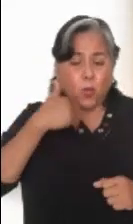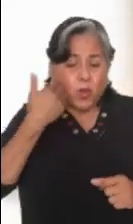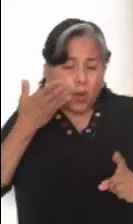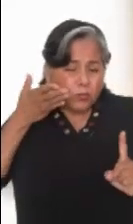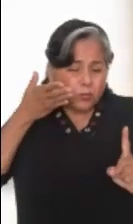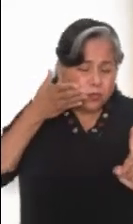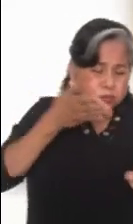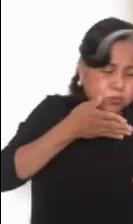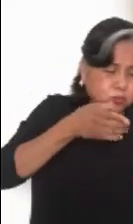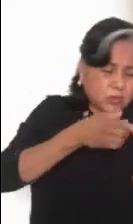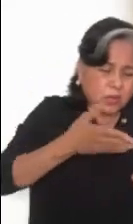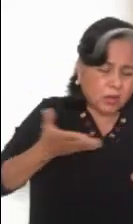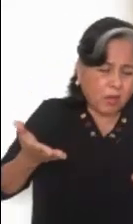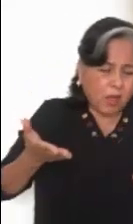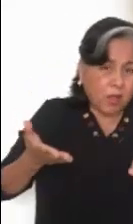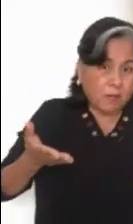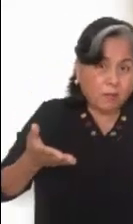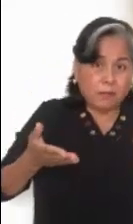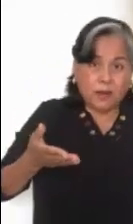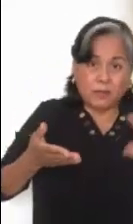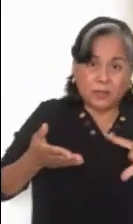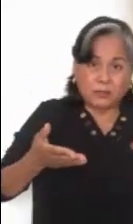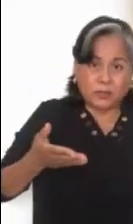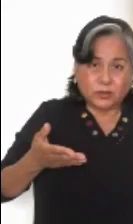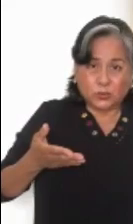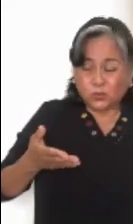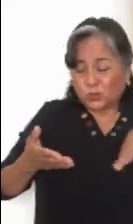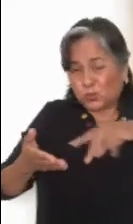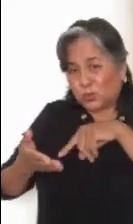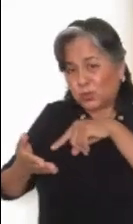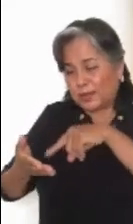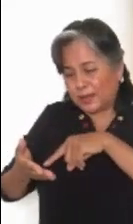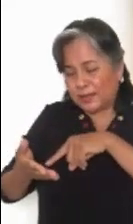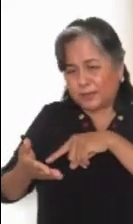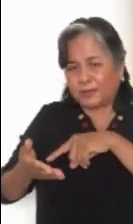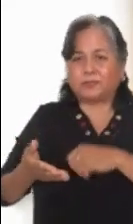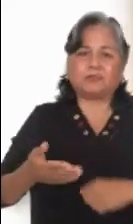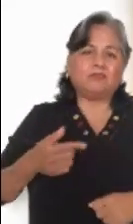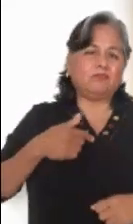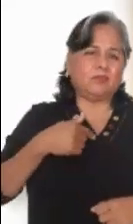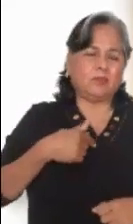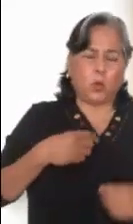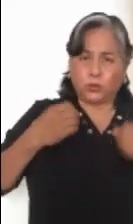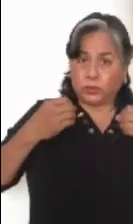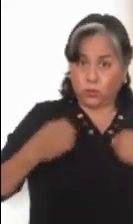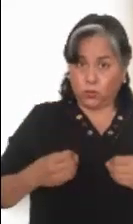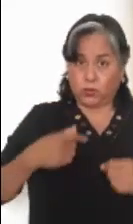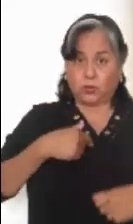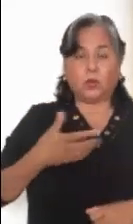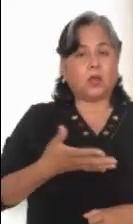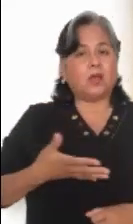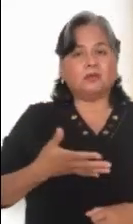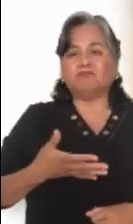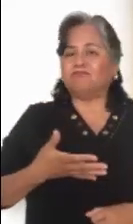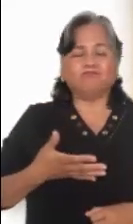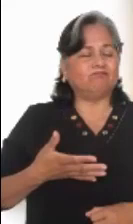meta y después caminamos hacia la otra. No somos firmes en nuestros